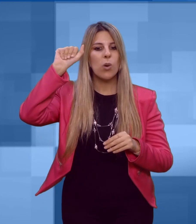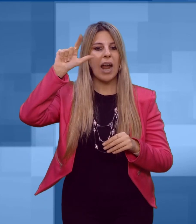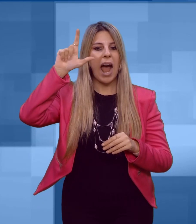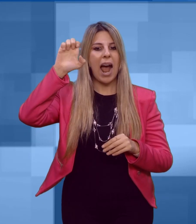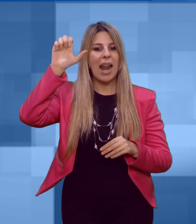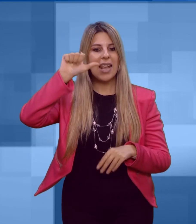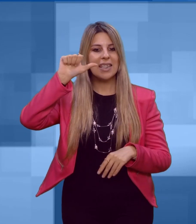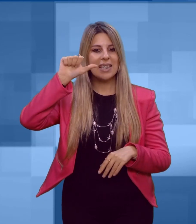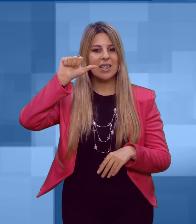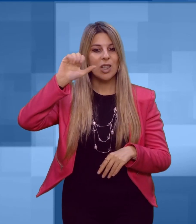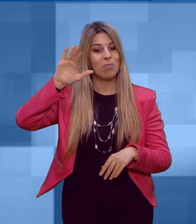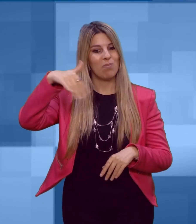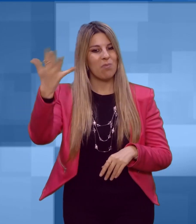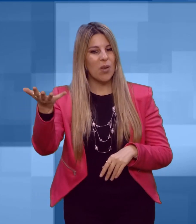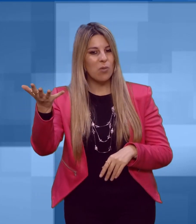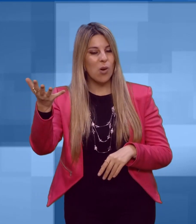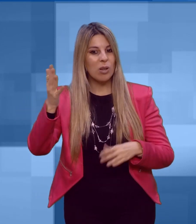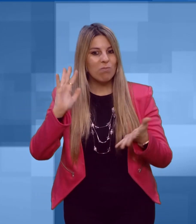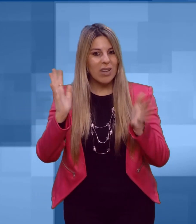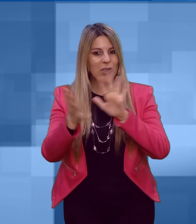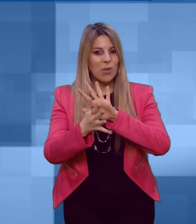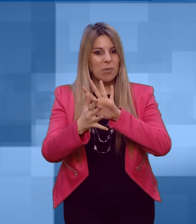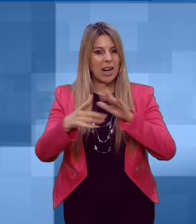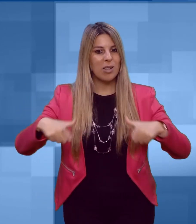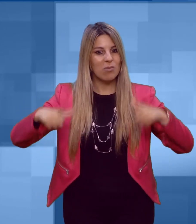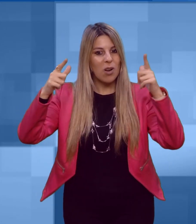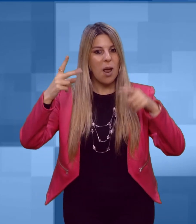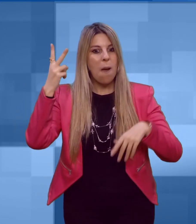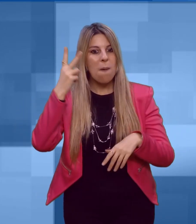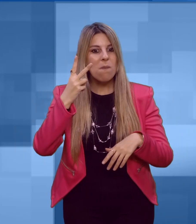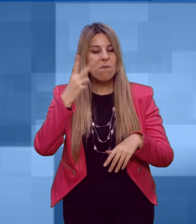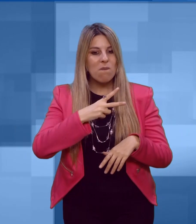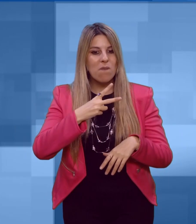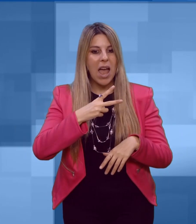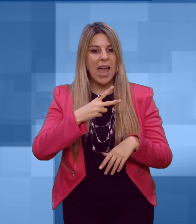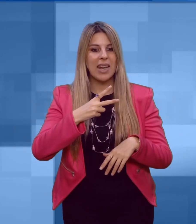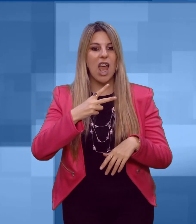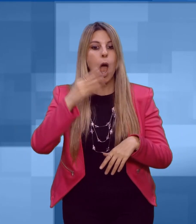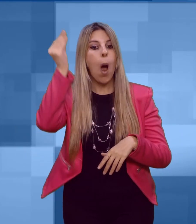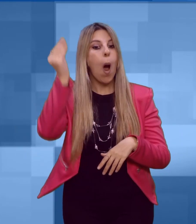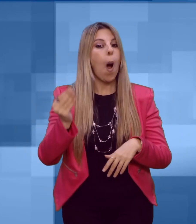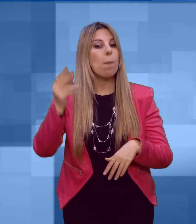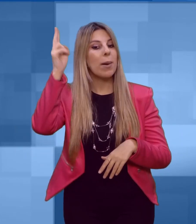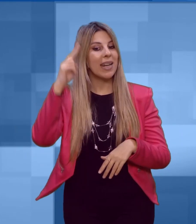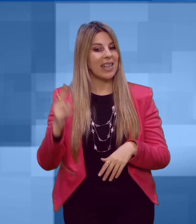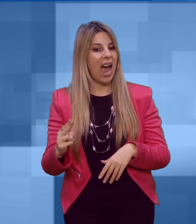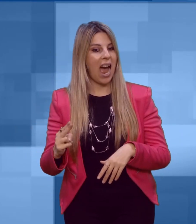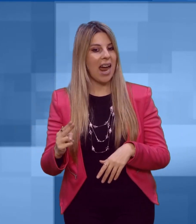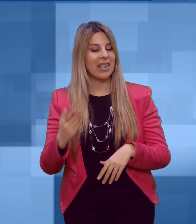murales nelle pareti esterne che trasformeranno i manufatti in vere e proprie opere d'arte. Ciò